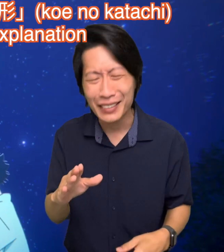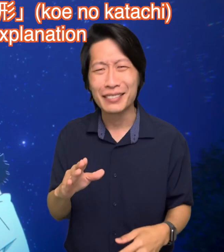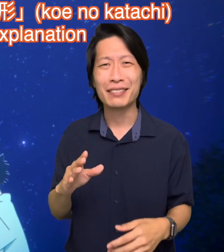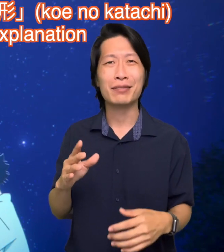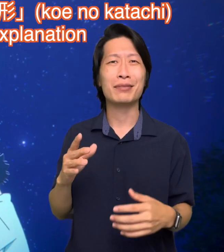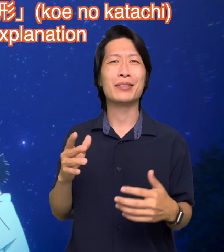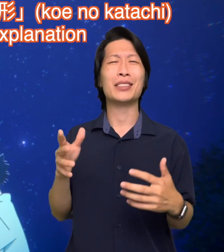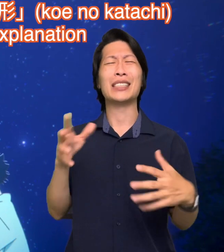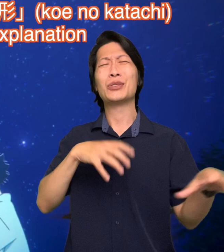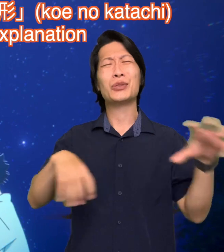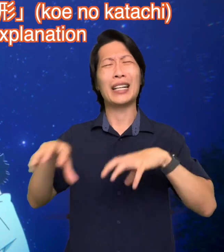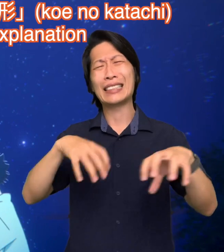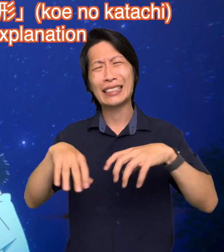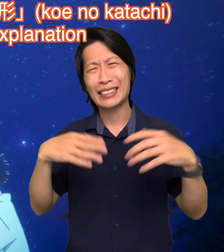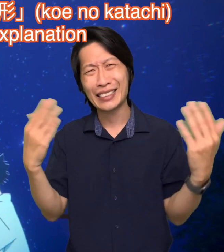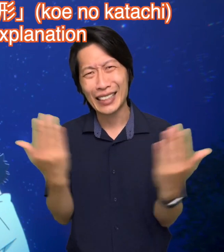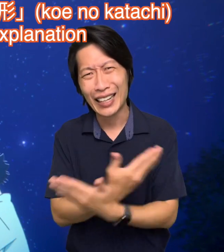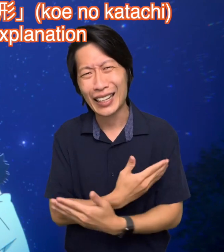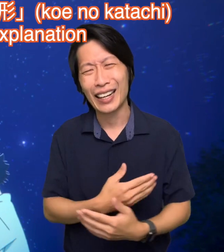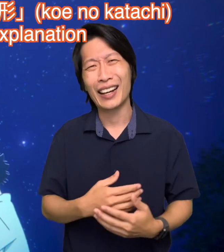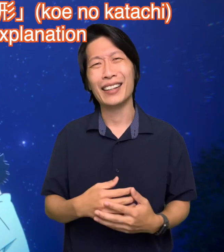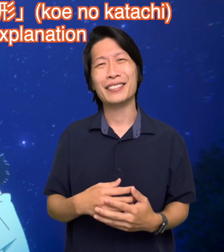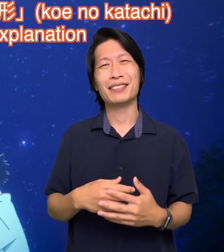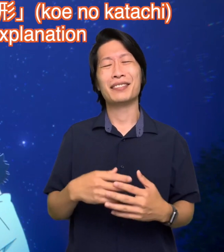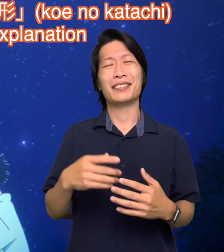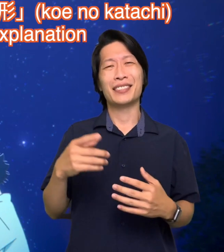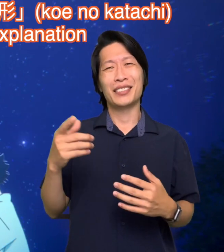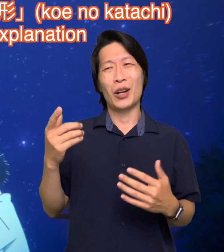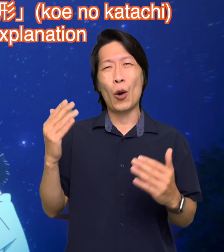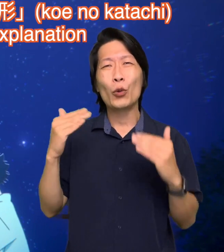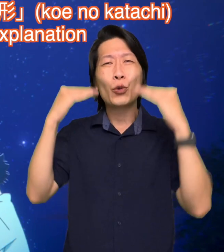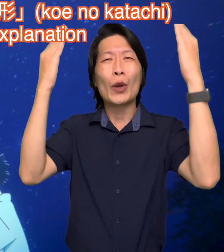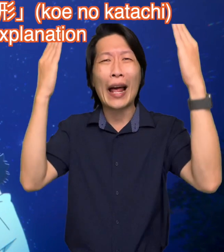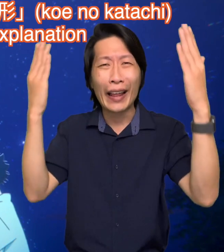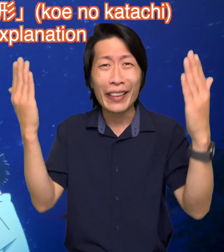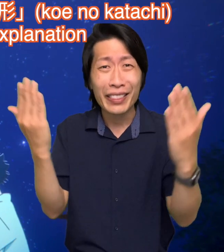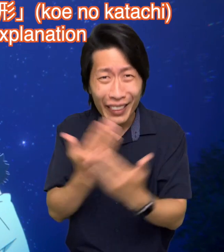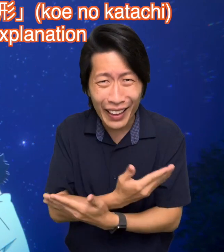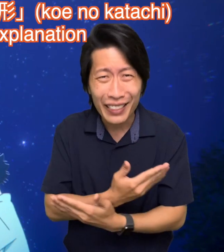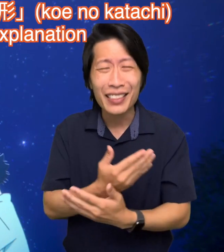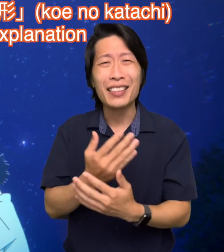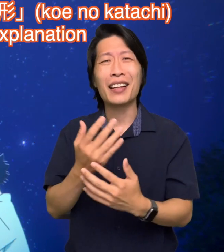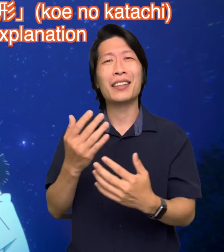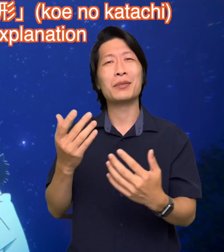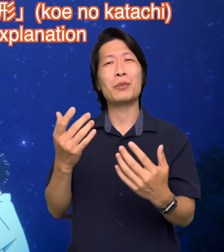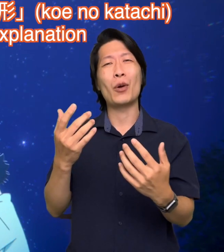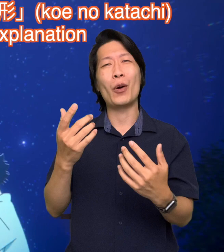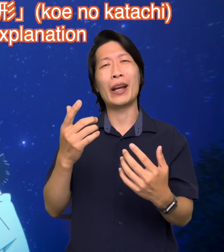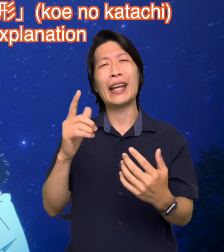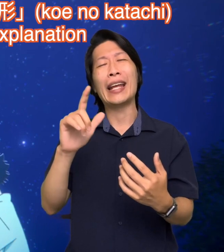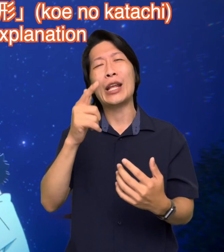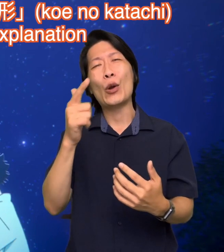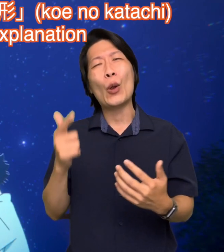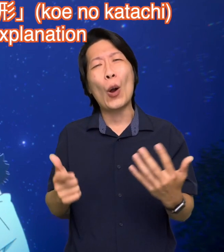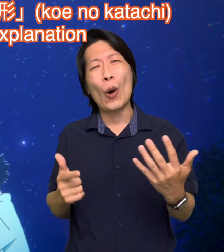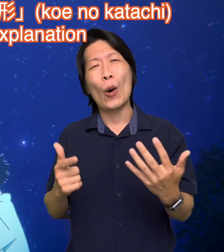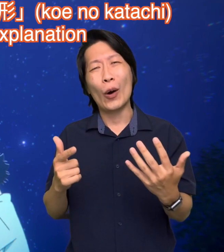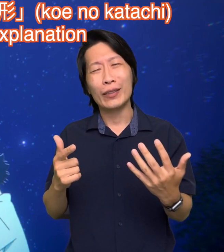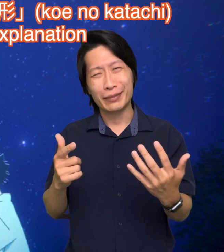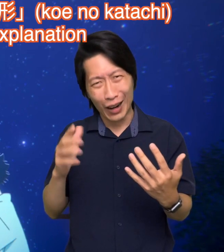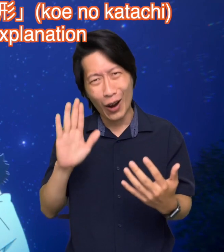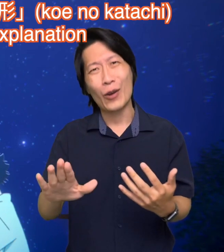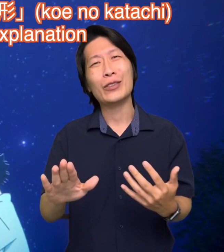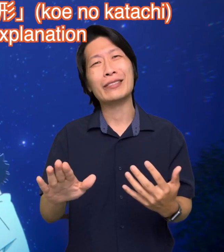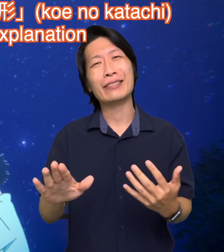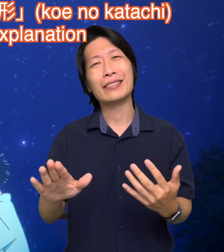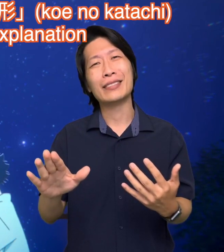to DeafJapan, and I want to say, 皆さん、ごめんなさい。忙しくなった。大人になった。いろい